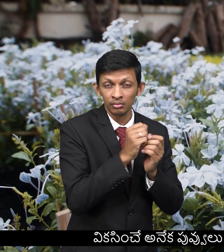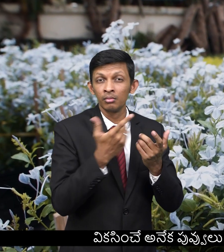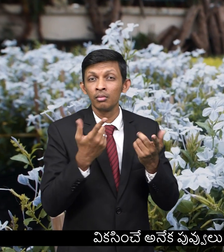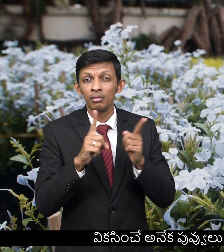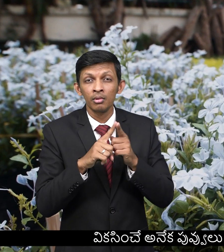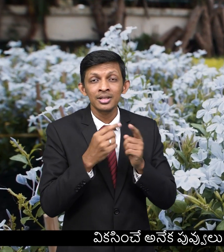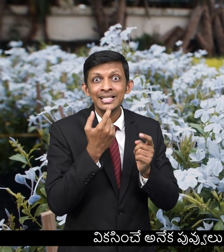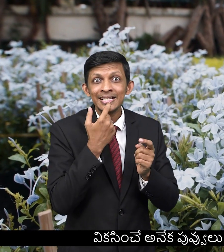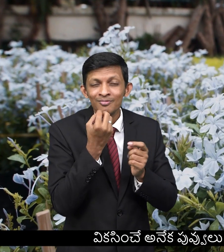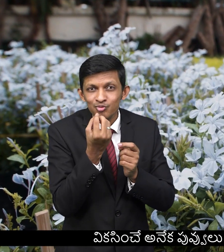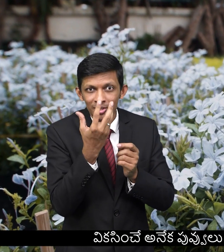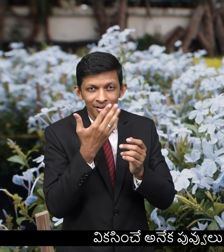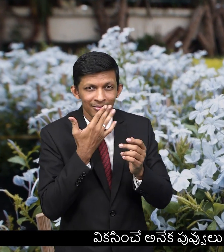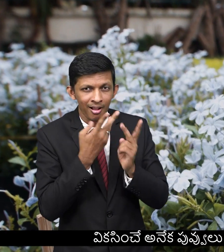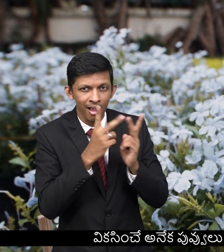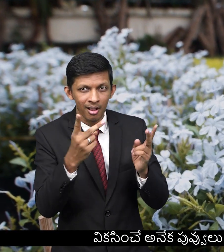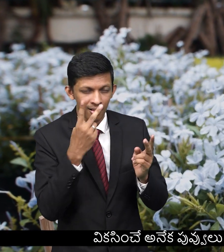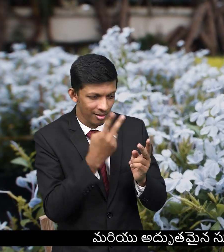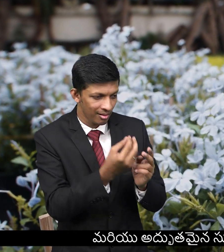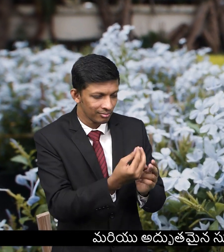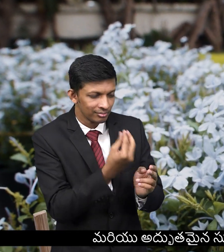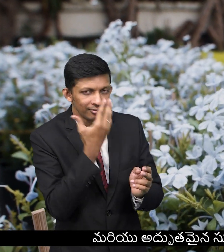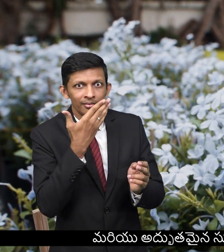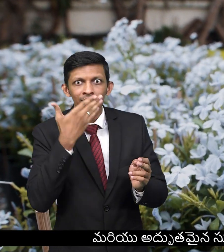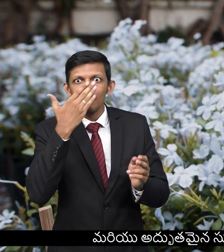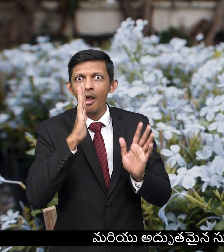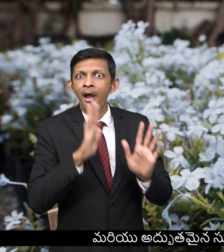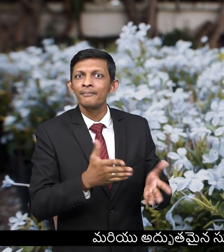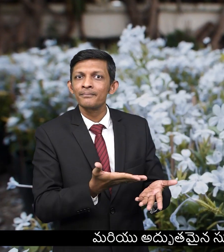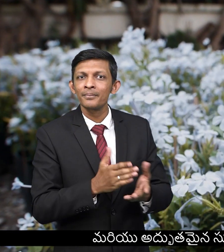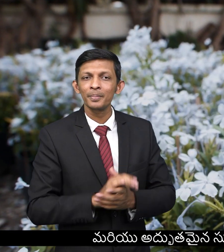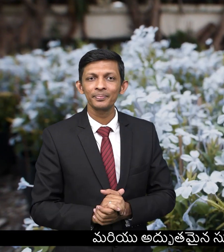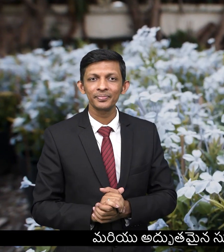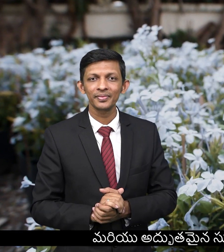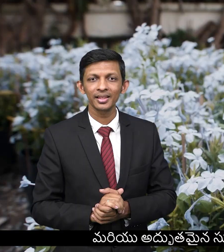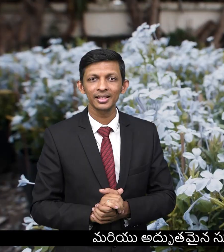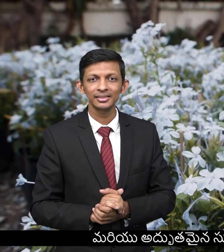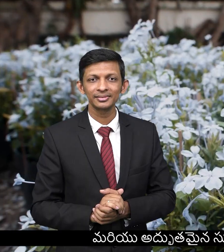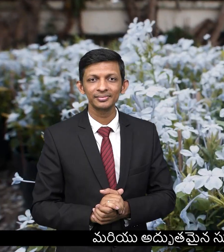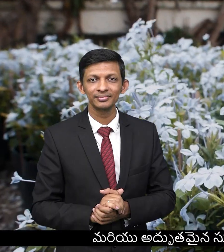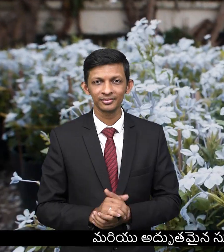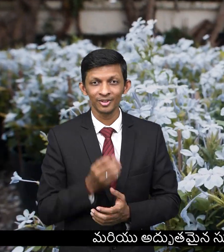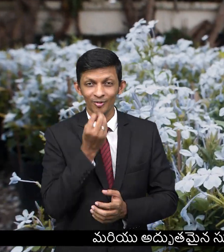వికసించే అనేక పువ్వులు తెల్లటి రంగులో ఉంటాయి మరియు అద్భుతమైన సువాసనను కలిగి ఉంటాయి.